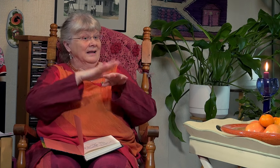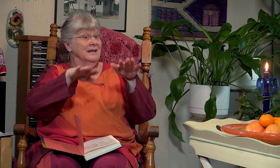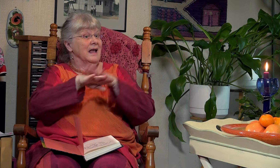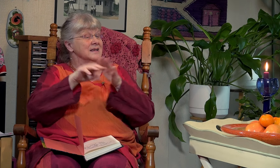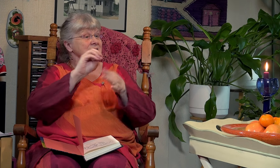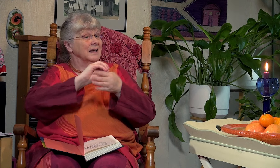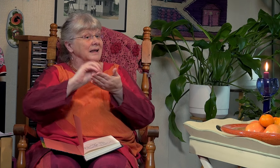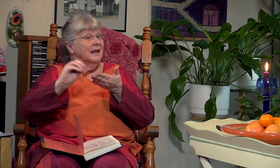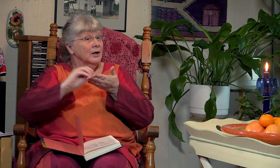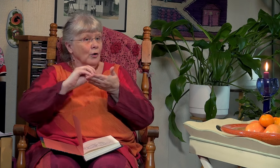2012